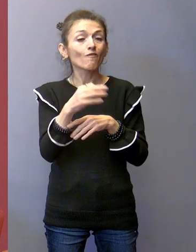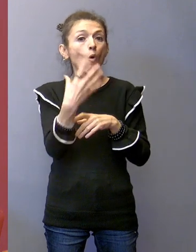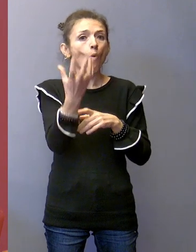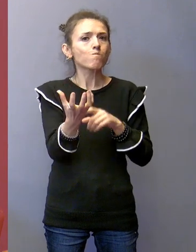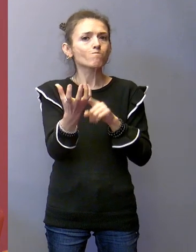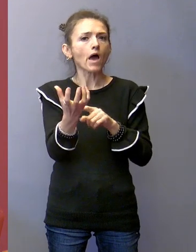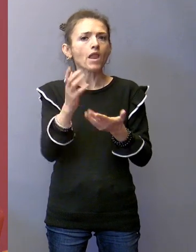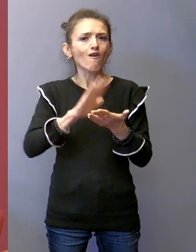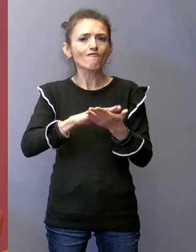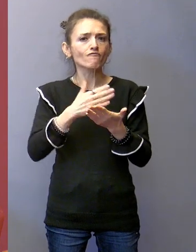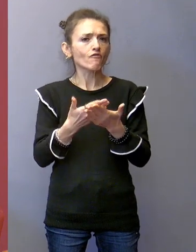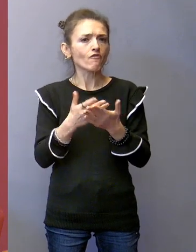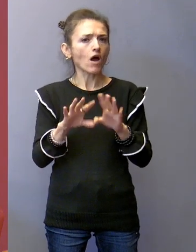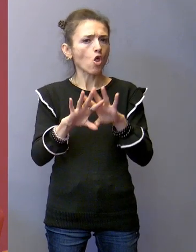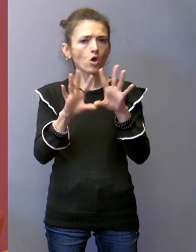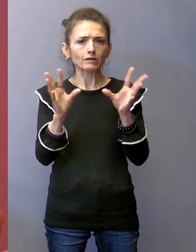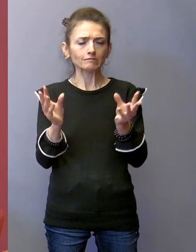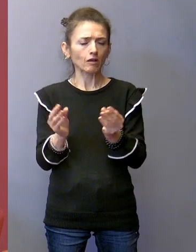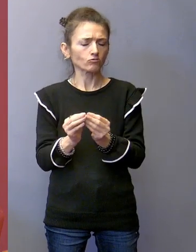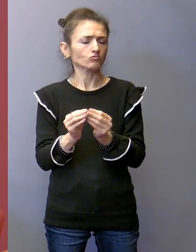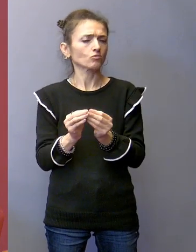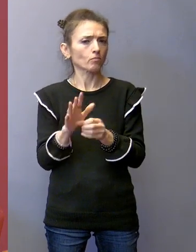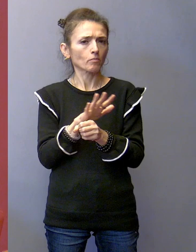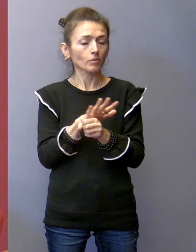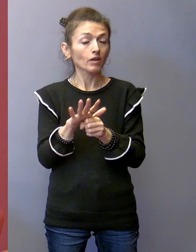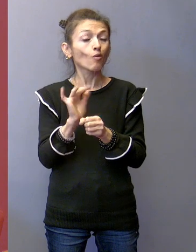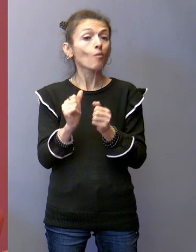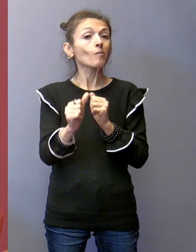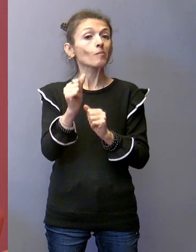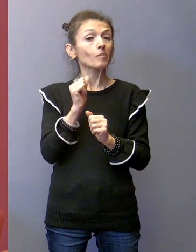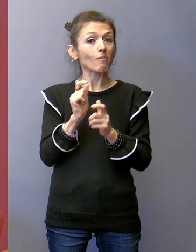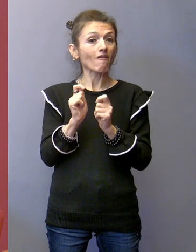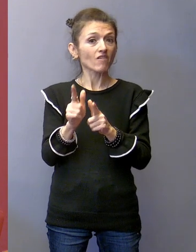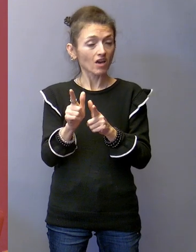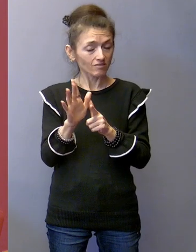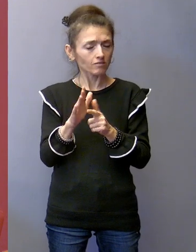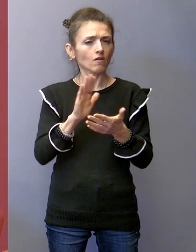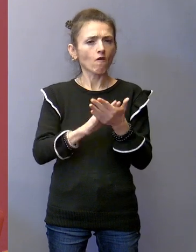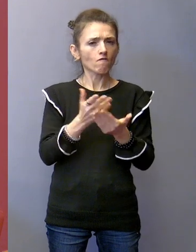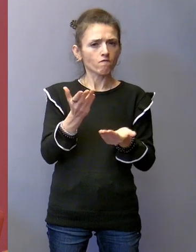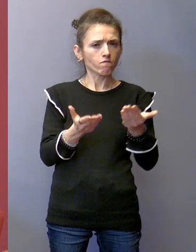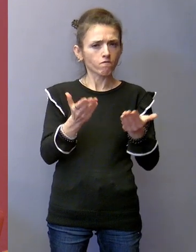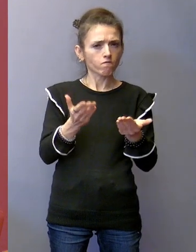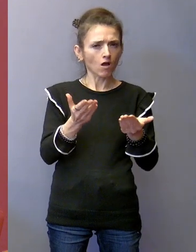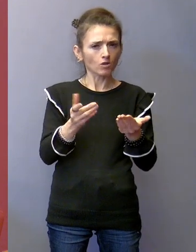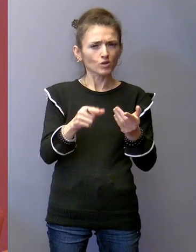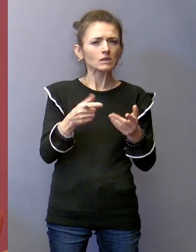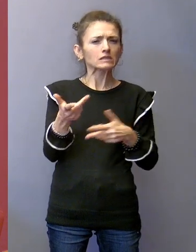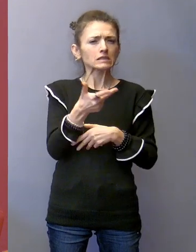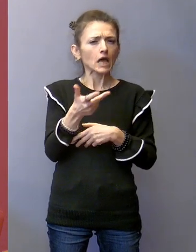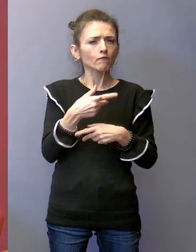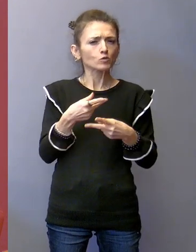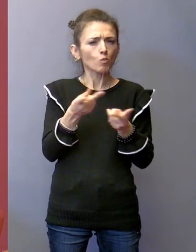ok Quindi in alcuni casi prima di vendere è stato valorizzato il bene togliendo quelle parti di servizio pubblico non più attuali